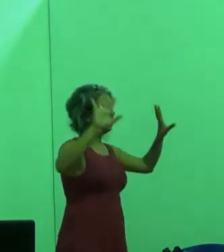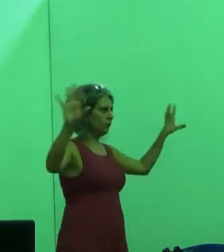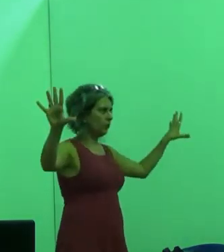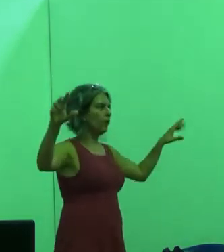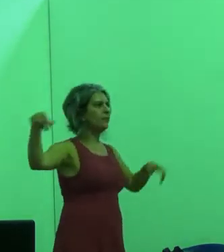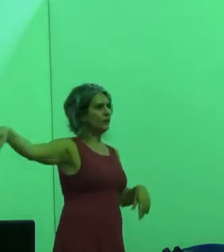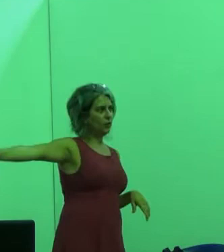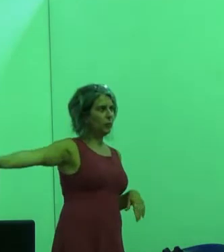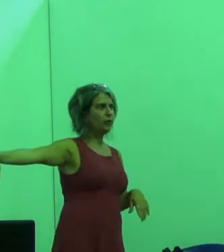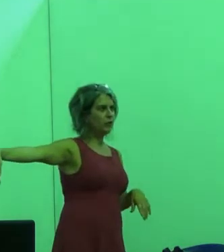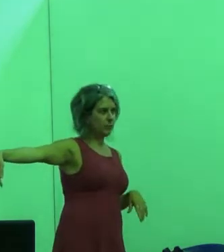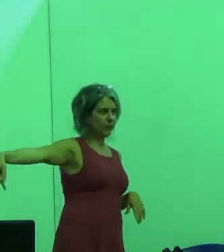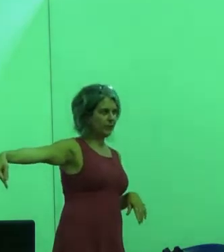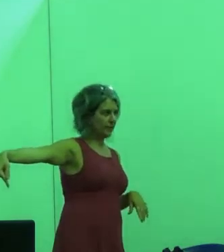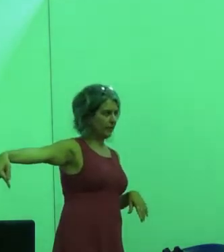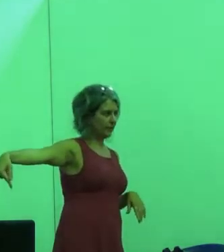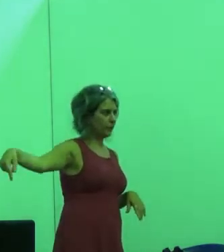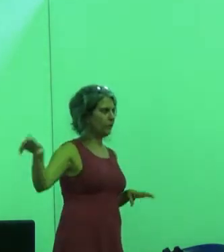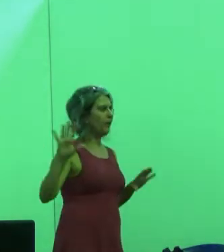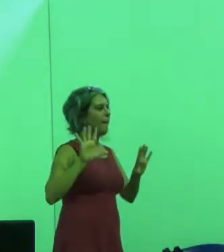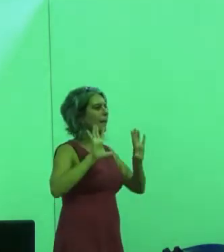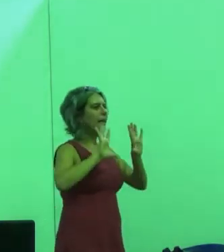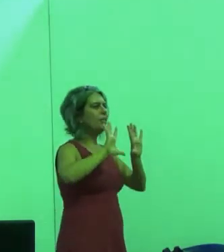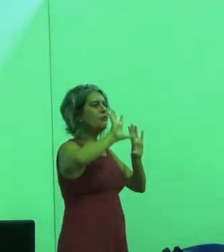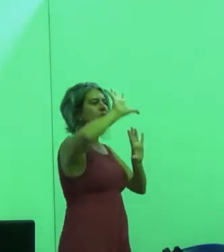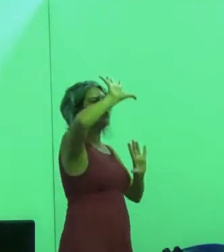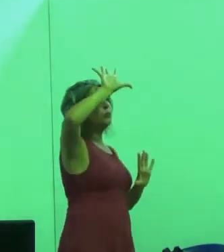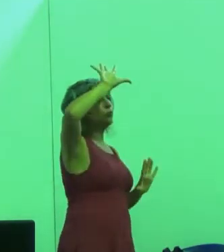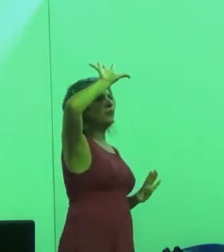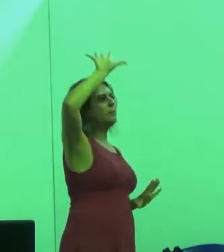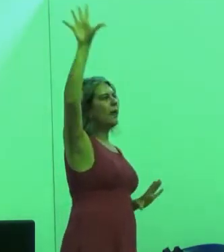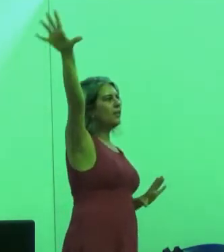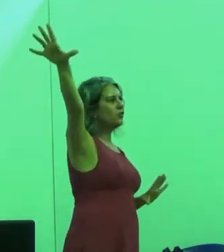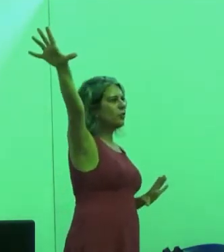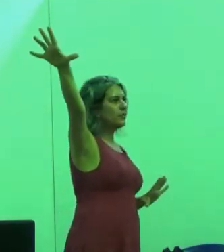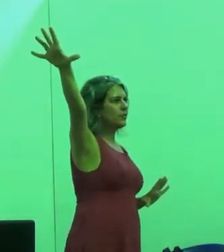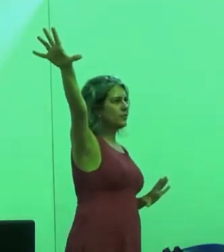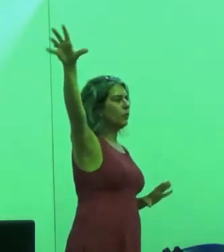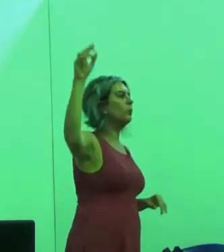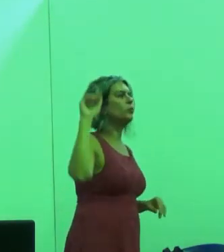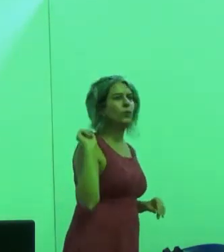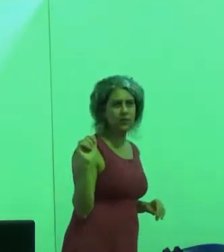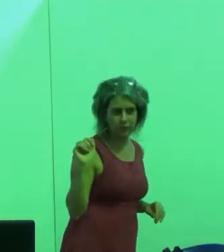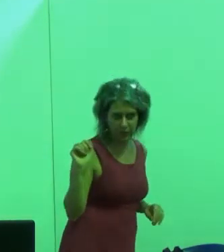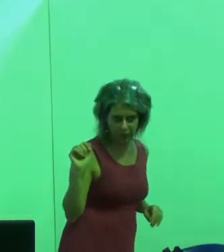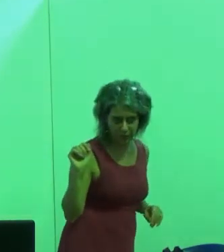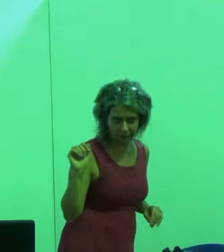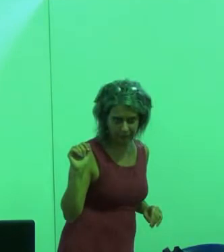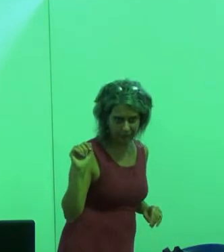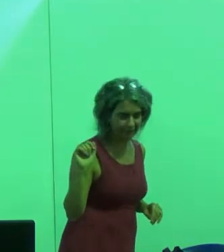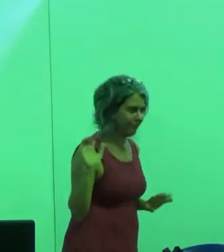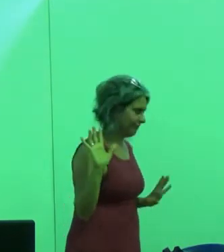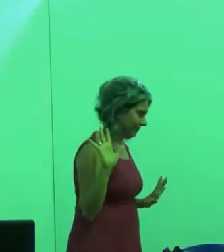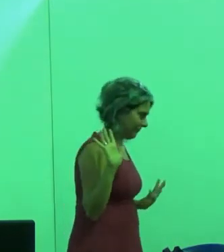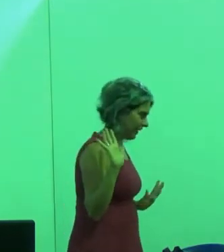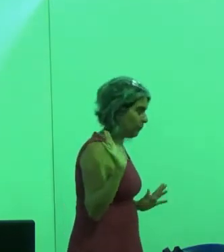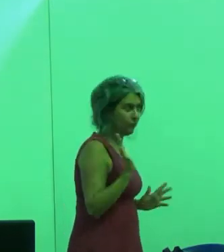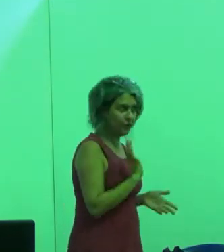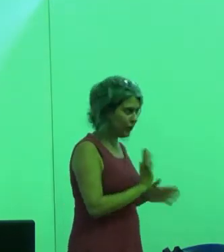em dois, isso é importante para ler esse gráfico. Ele divide o mundo entre majors e o mundo editorial. O mundo dividido em